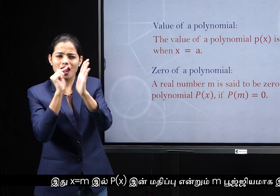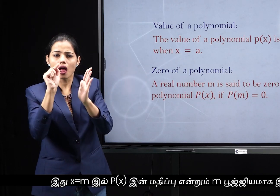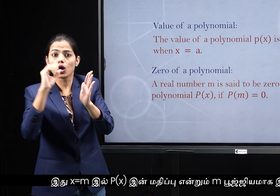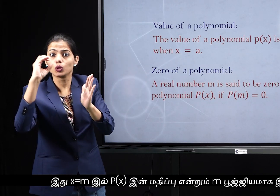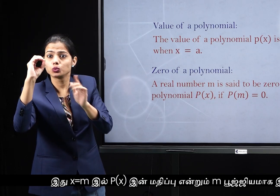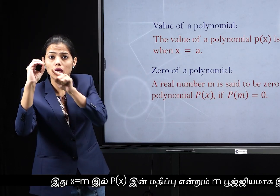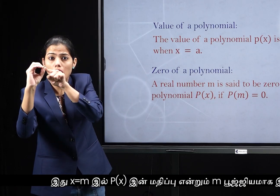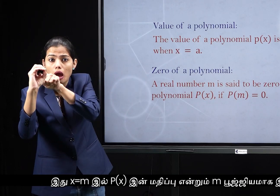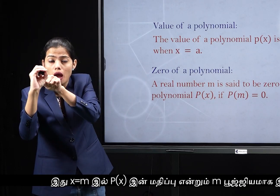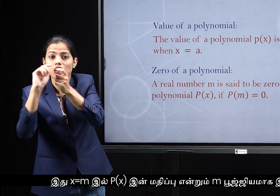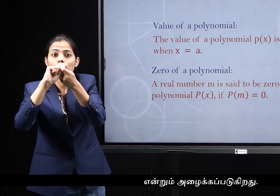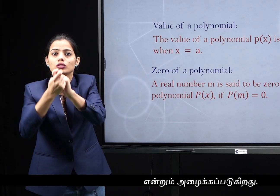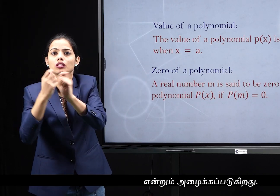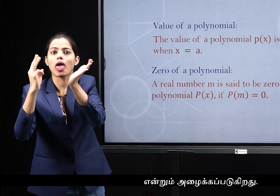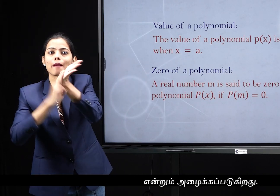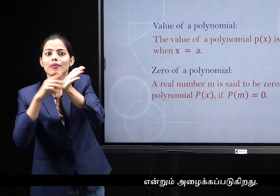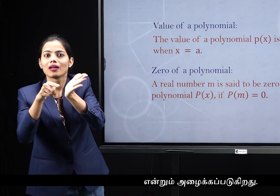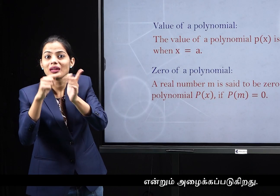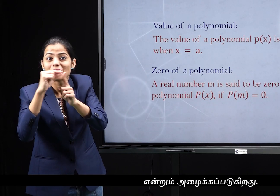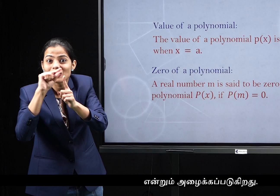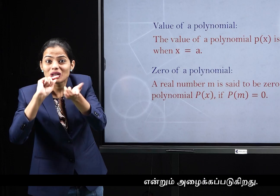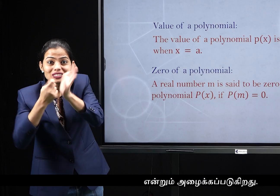அடைப்புக்குறிக்குள் m ஈடு பூஜ்ஜியம் என்றும் அழைக்கப்படுகிறது.